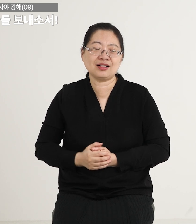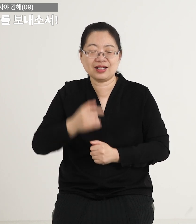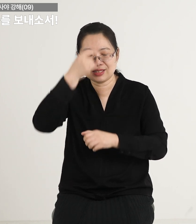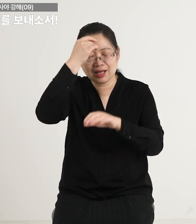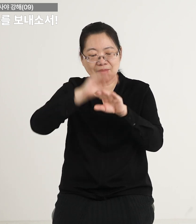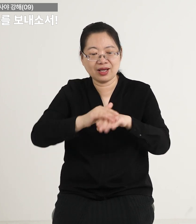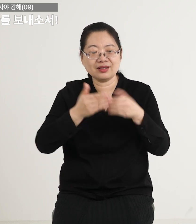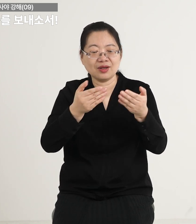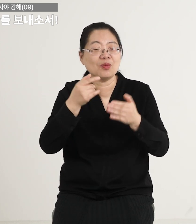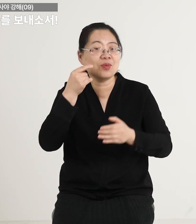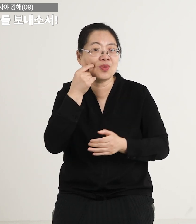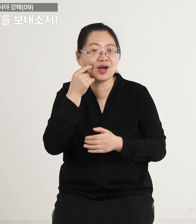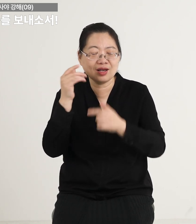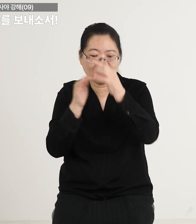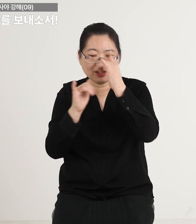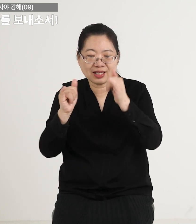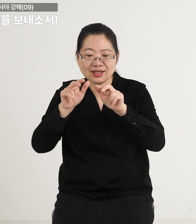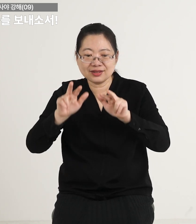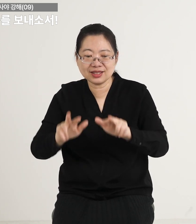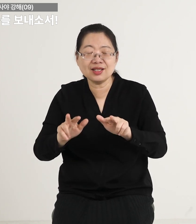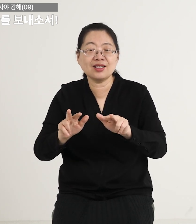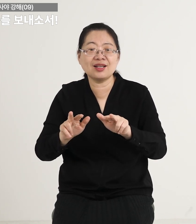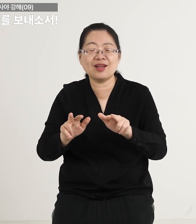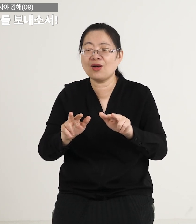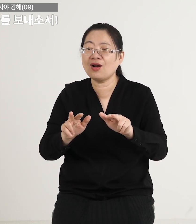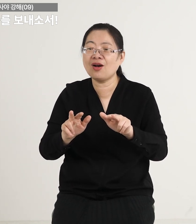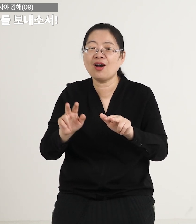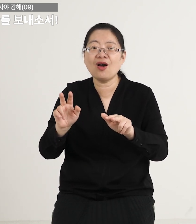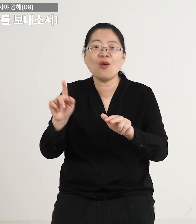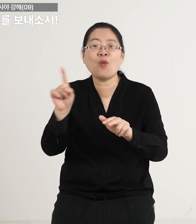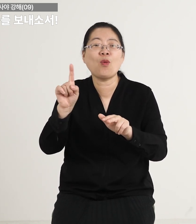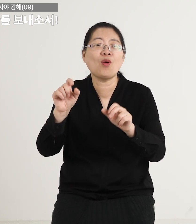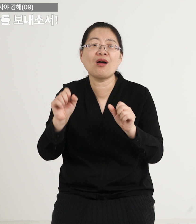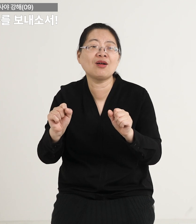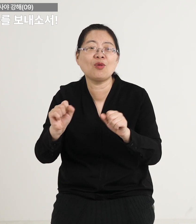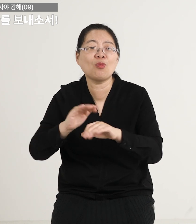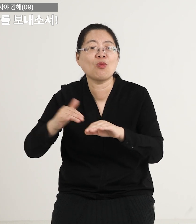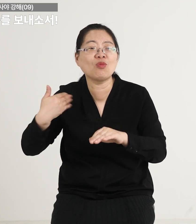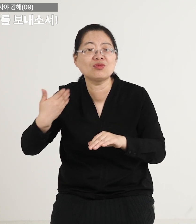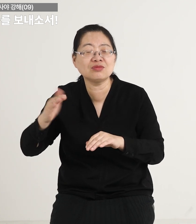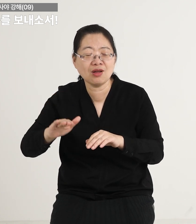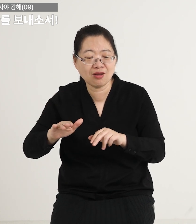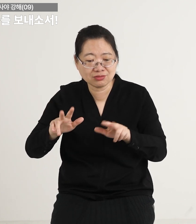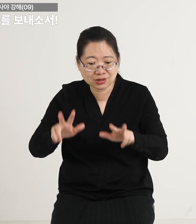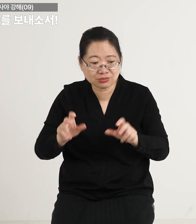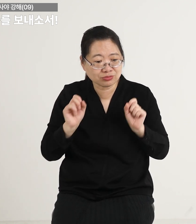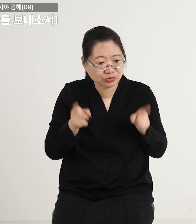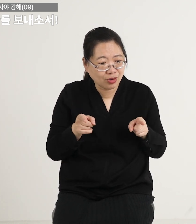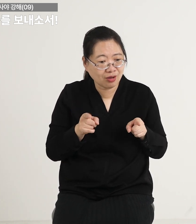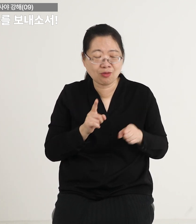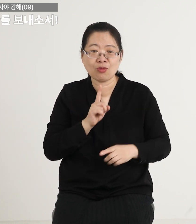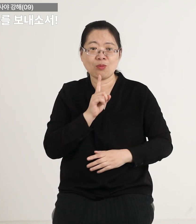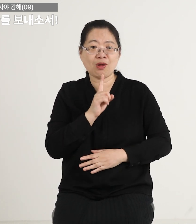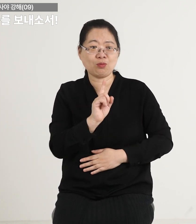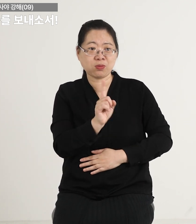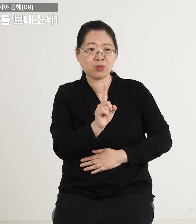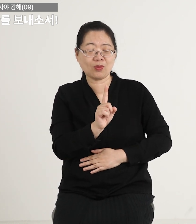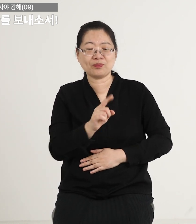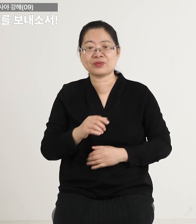못 드리고 성도들이 다 어디로 날아갈는지도 모르는데 무슨 기회입니까?